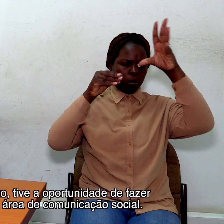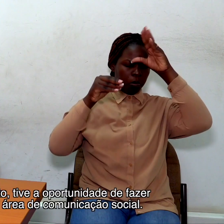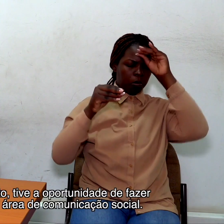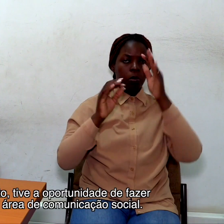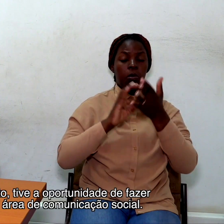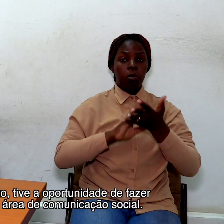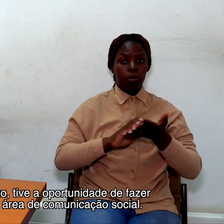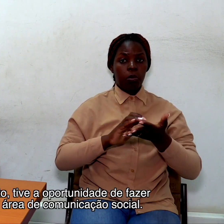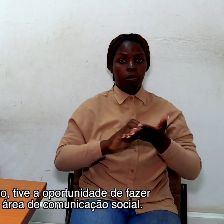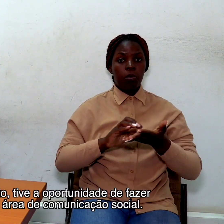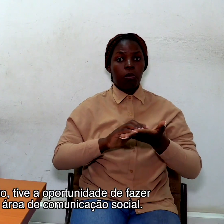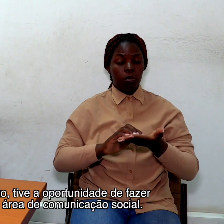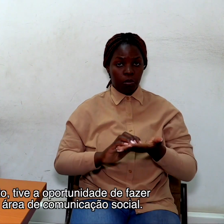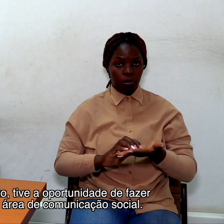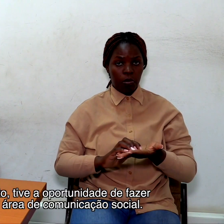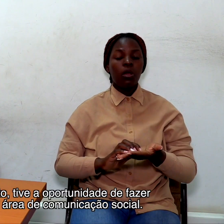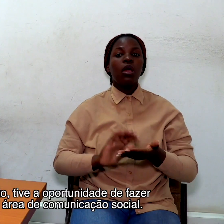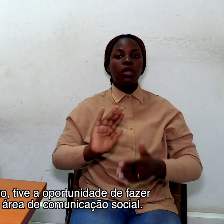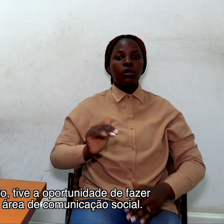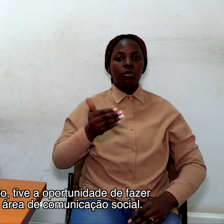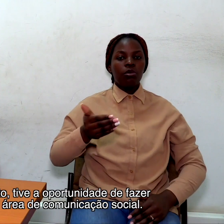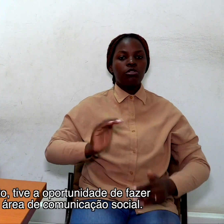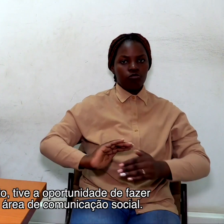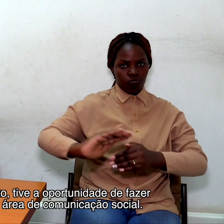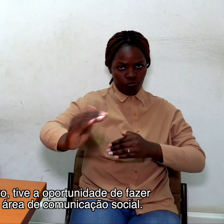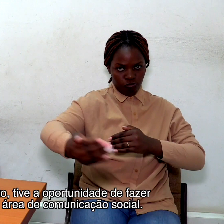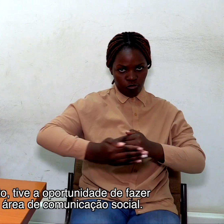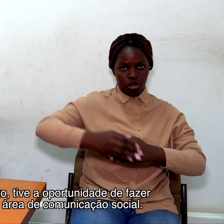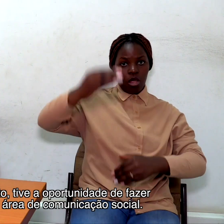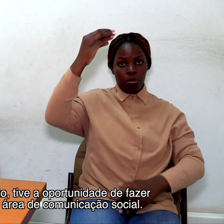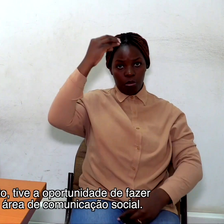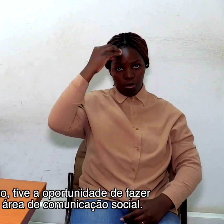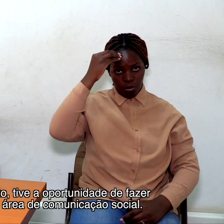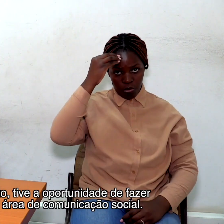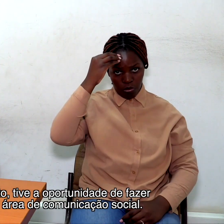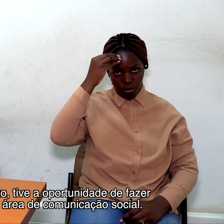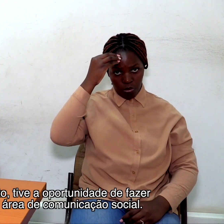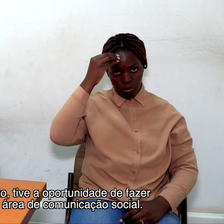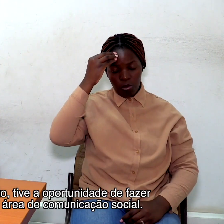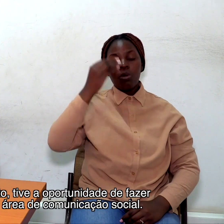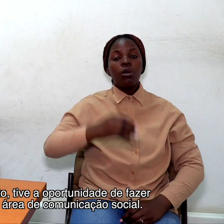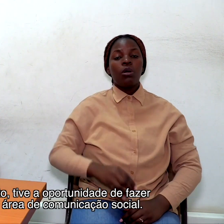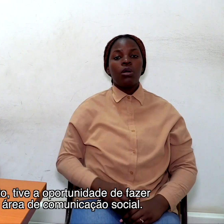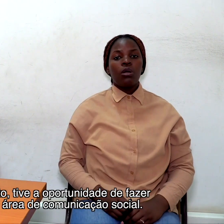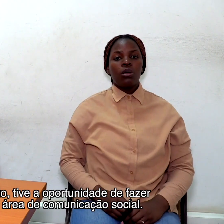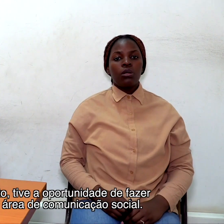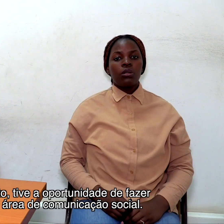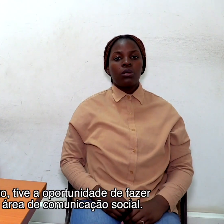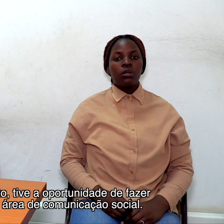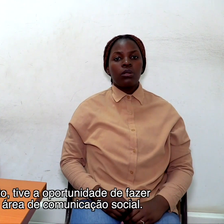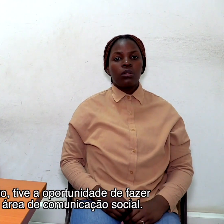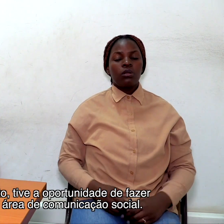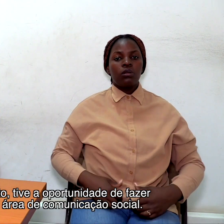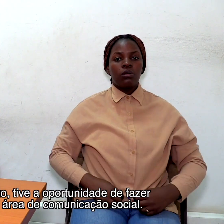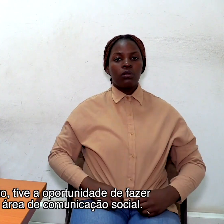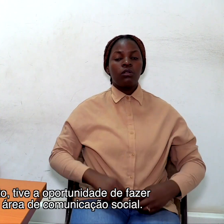Quando voltei, regressei à cidade de Maputo, tive a oportunidade de